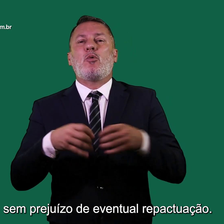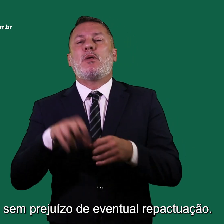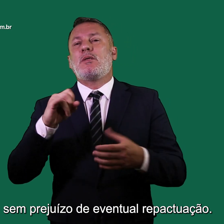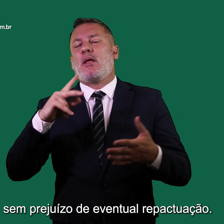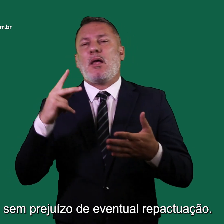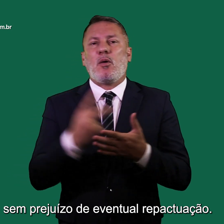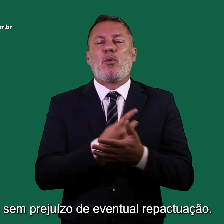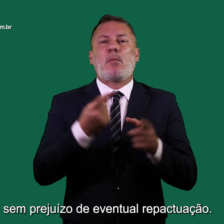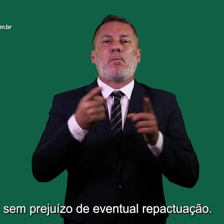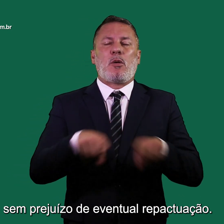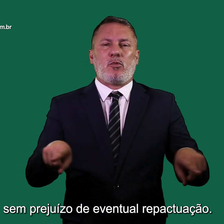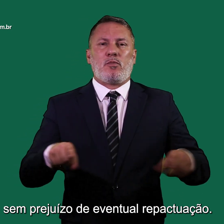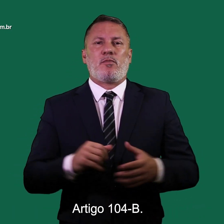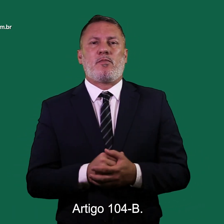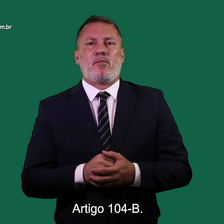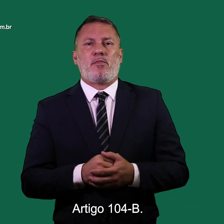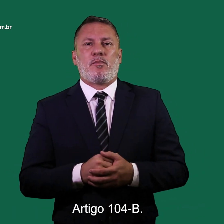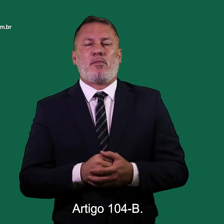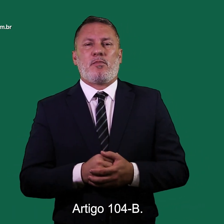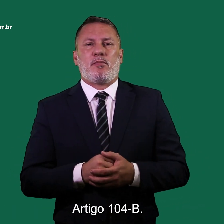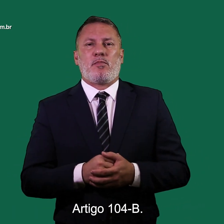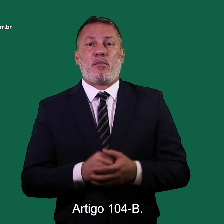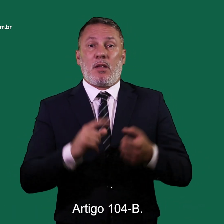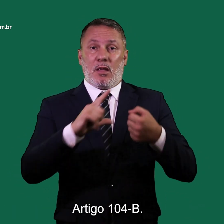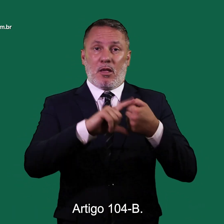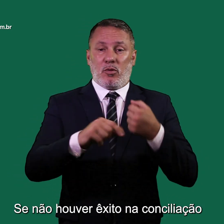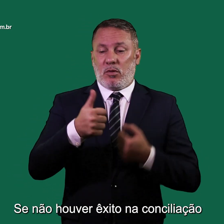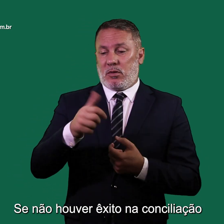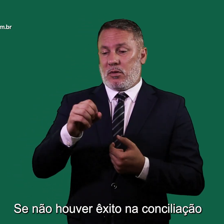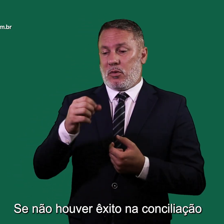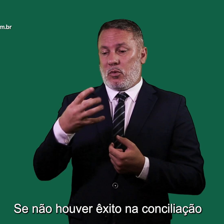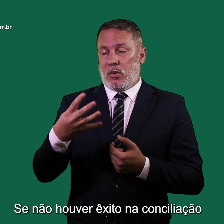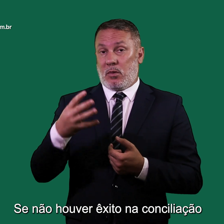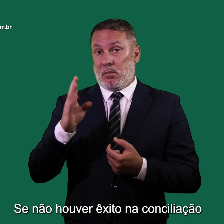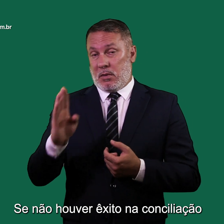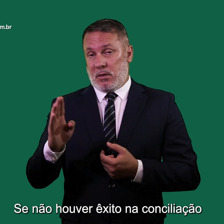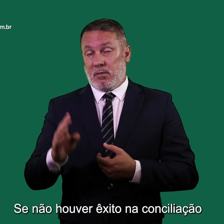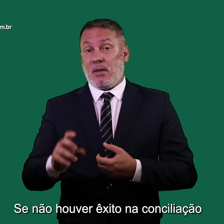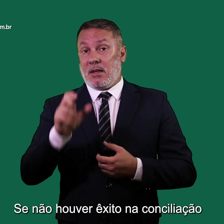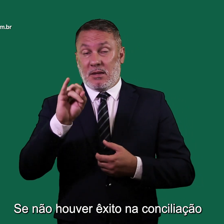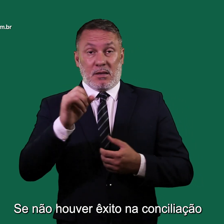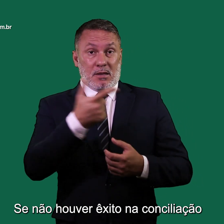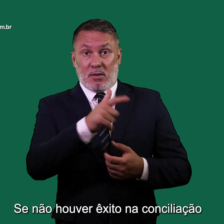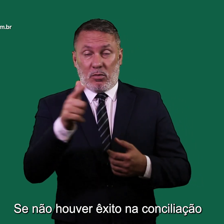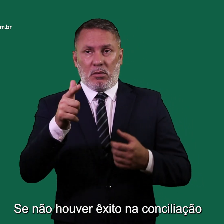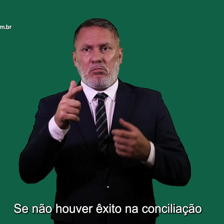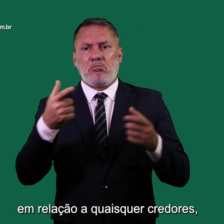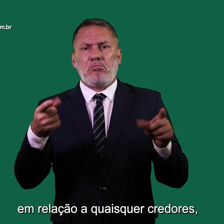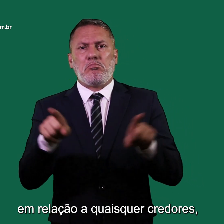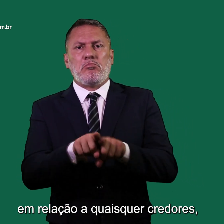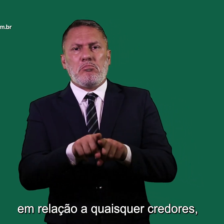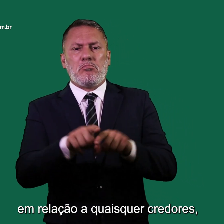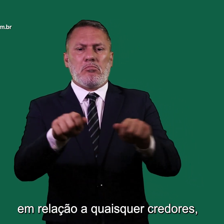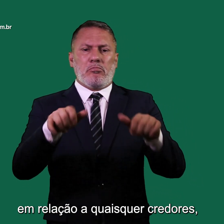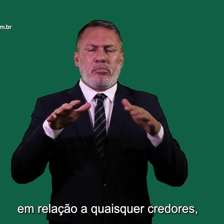eventual repactuação. Artigo 104-B. Se não houver êxito na conciliação em relação a